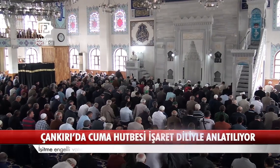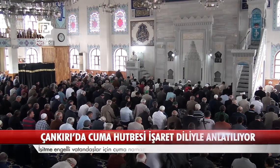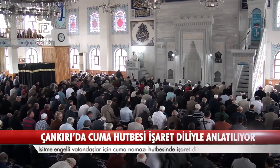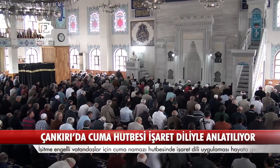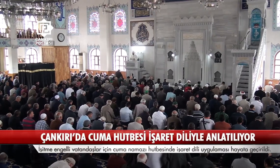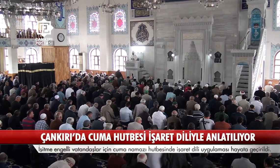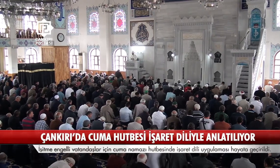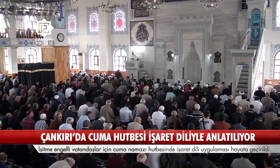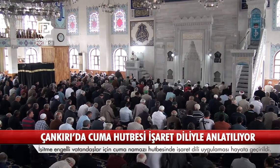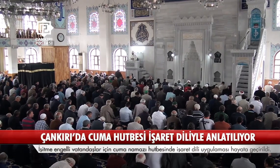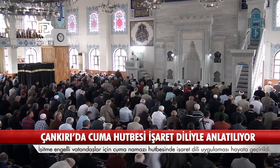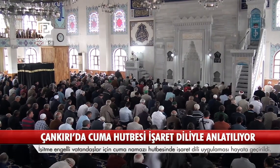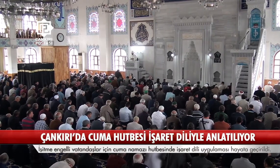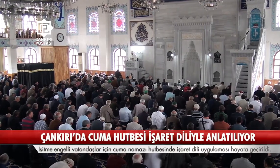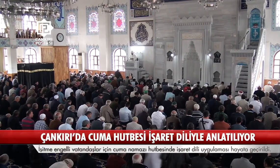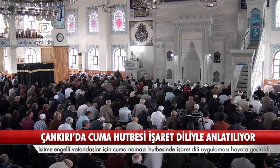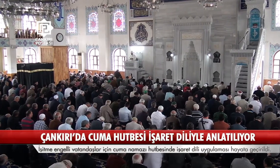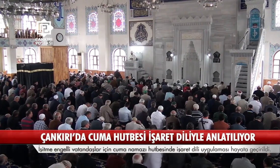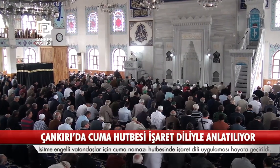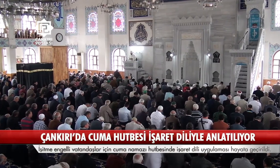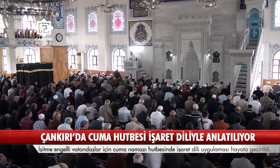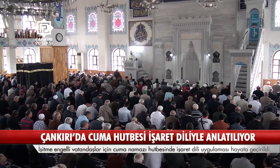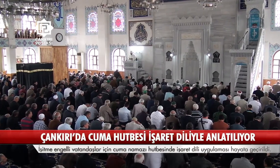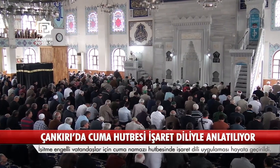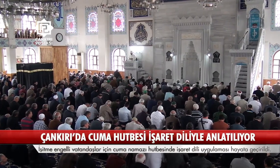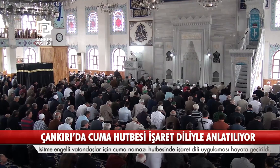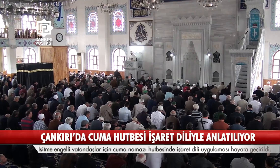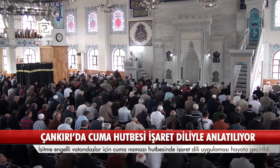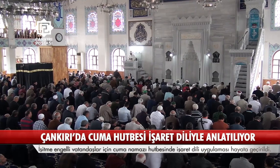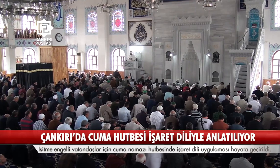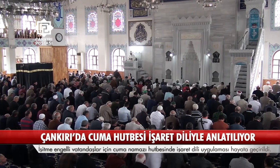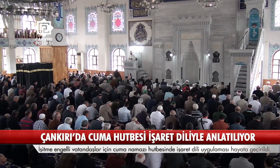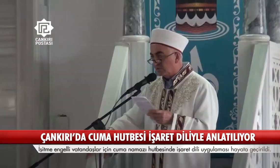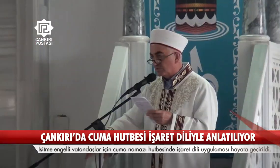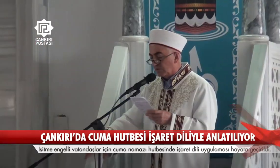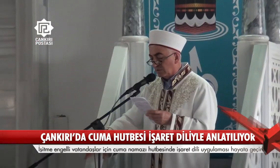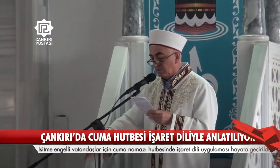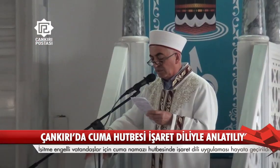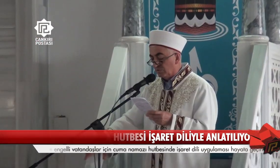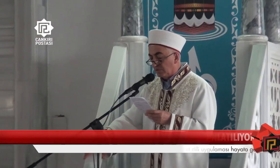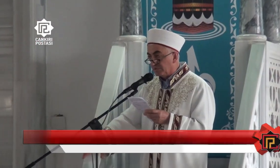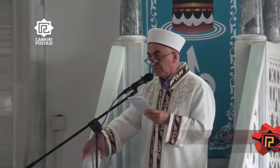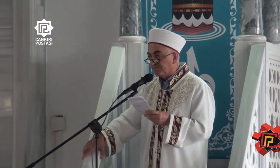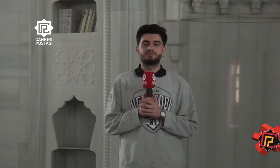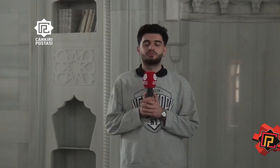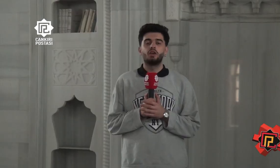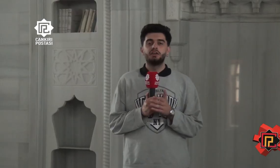Çankırı'da yaşayan işitme engelli vatandaşlar için Cuma namazı hutbesinde işaret dili uygulaması hayata